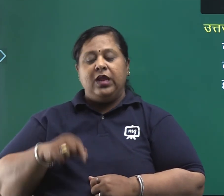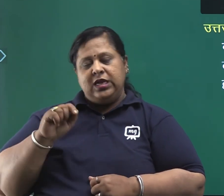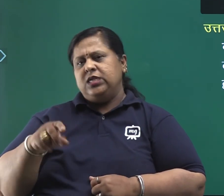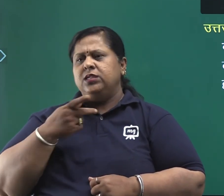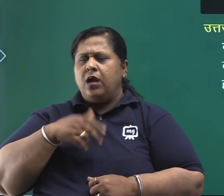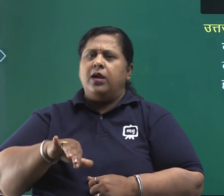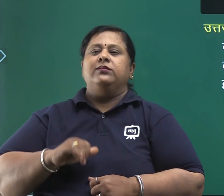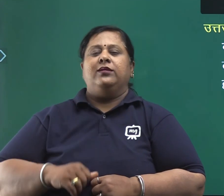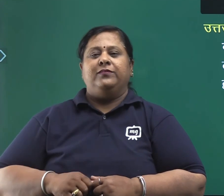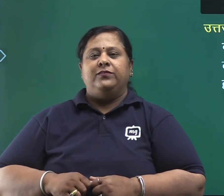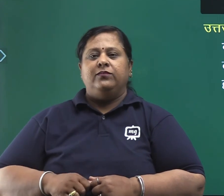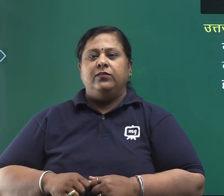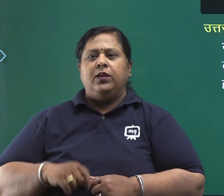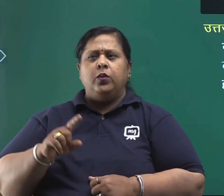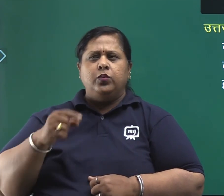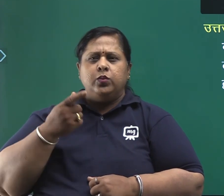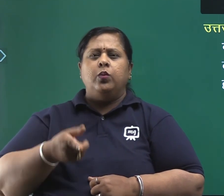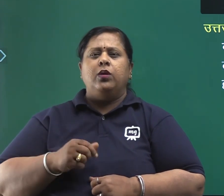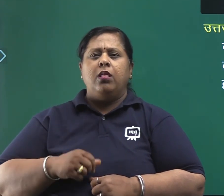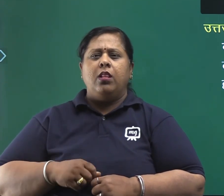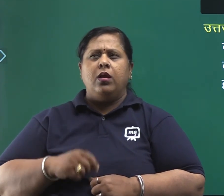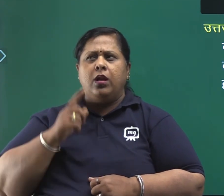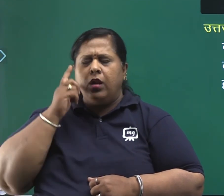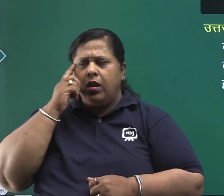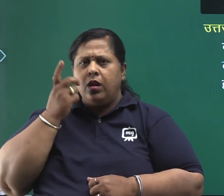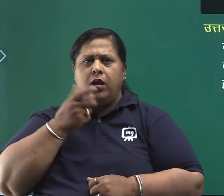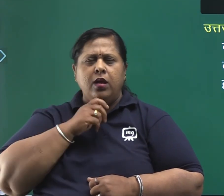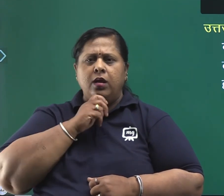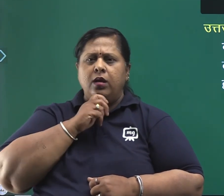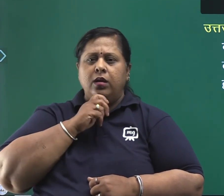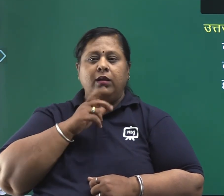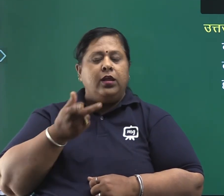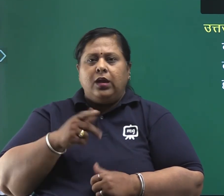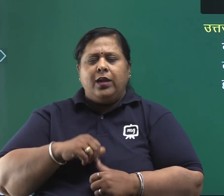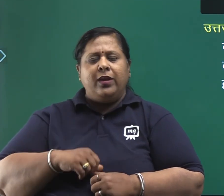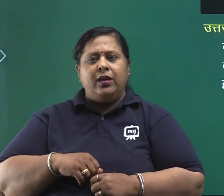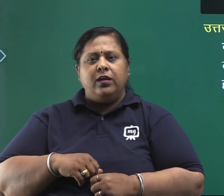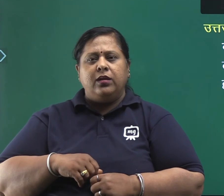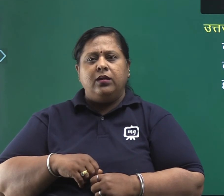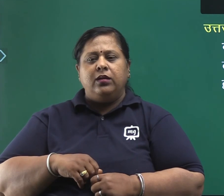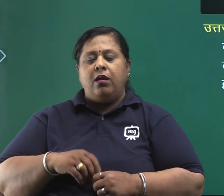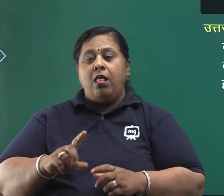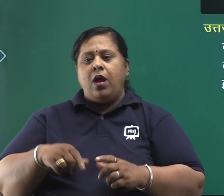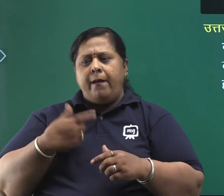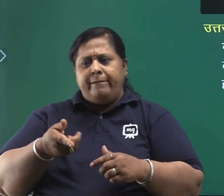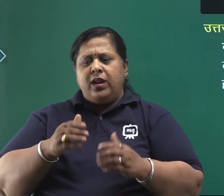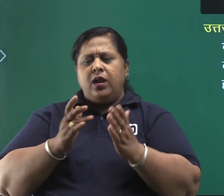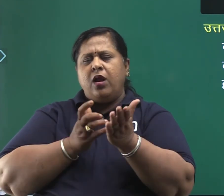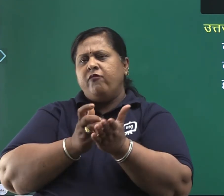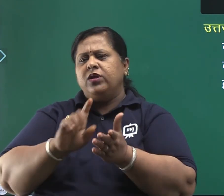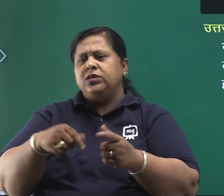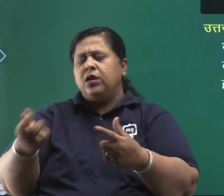इसी वजह से उसको लगा कि कहीं मैं अपने गांव की